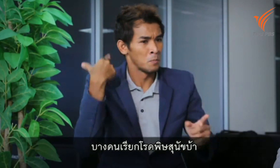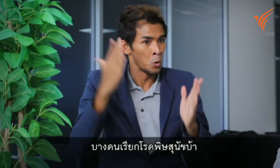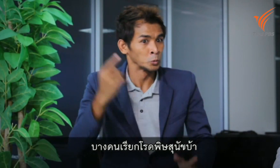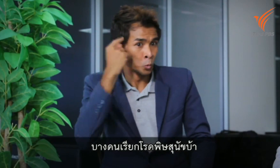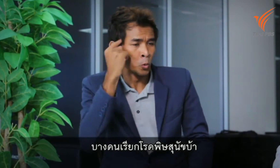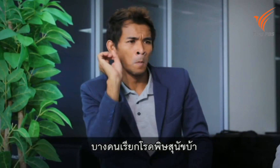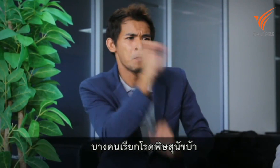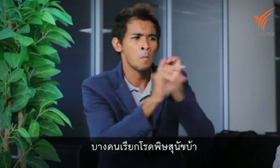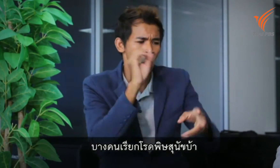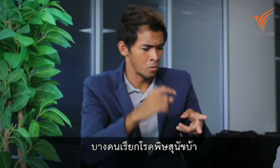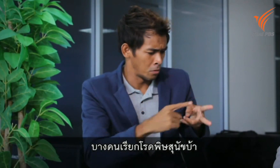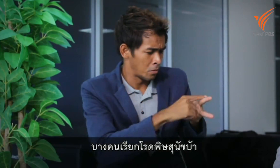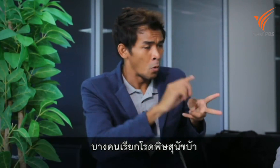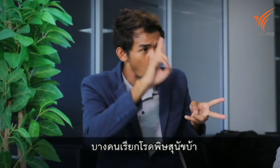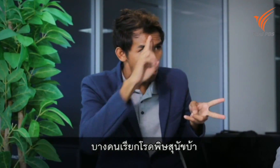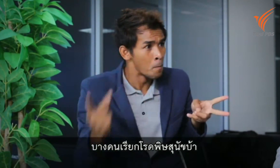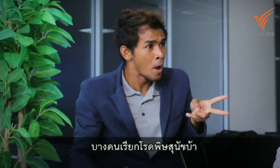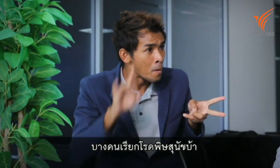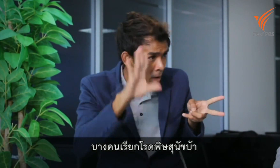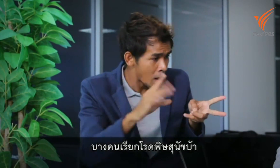บางคนเรียกโรคพิษสุนัขบ้า